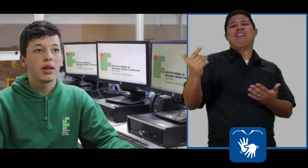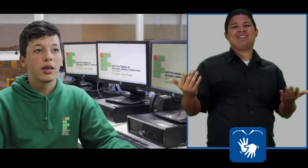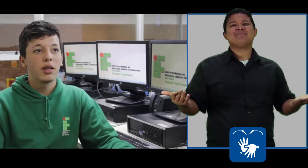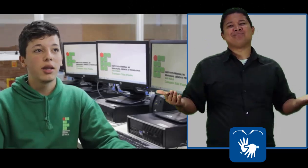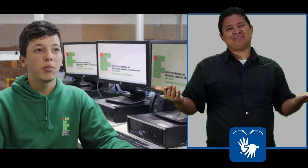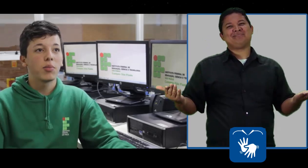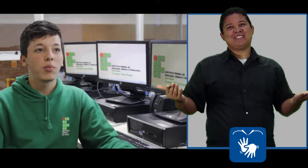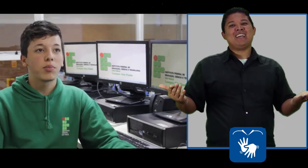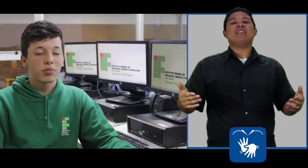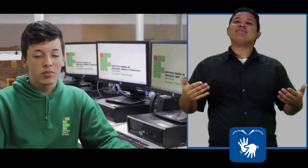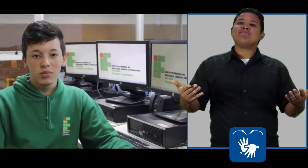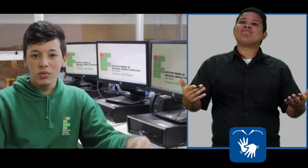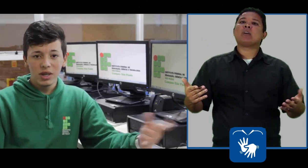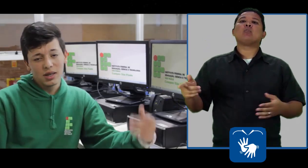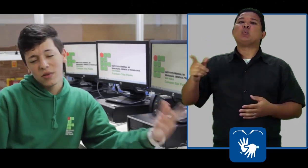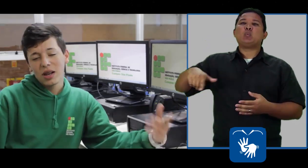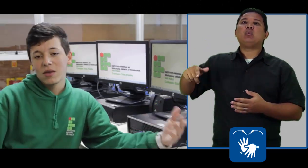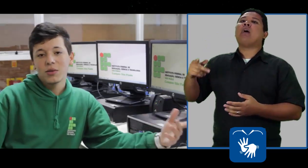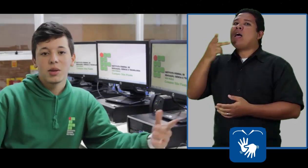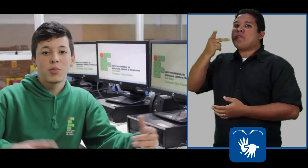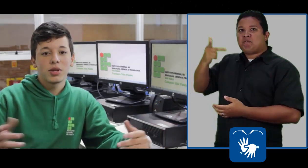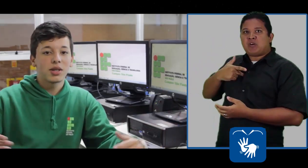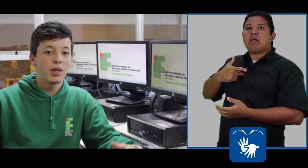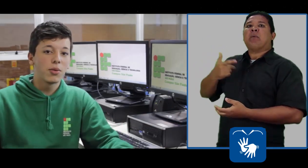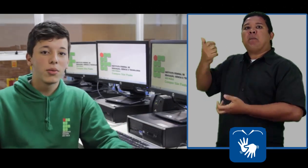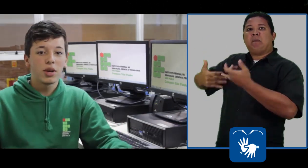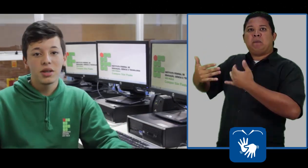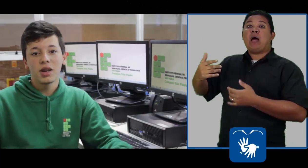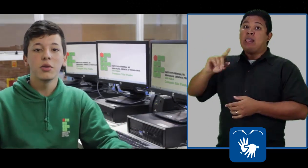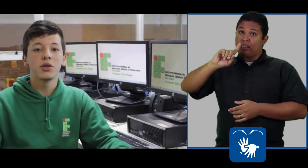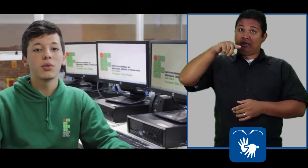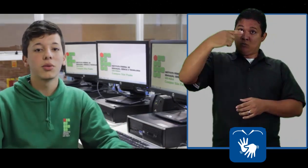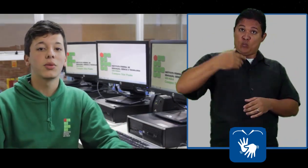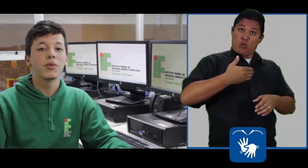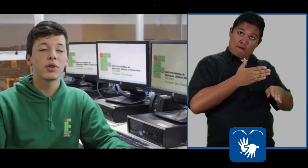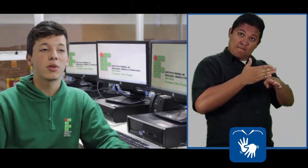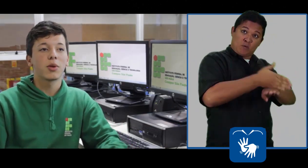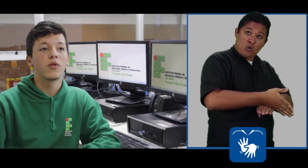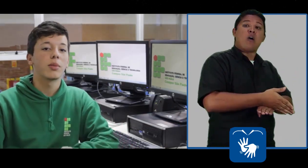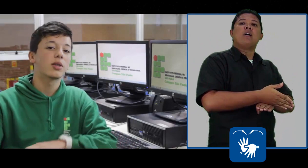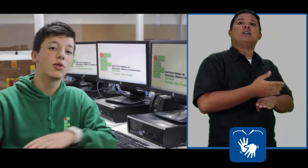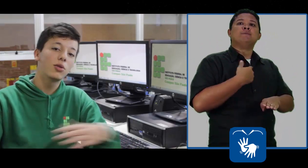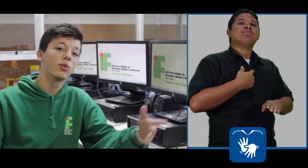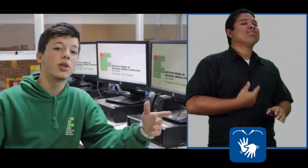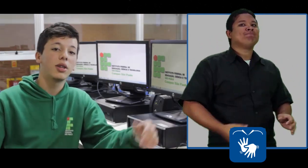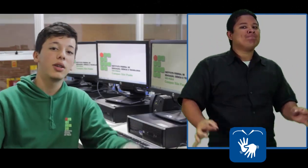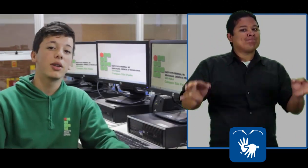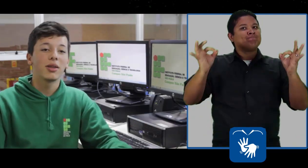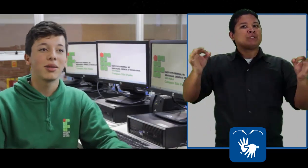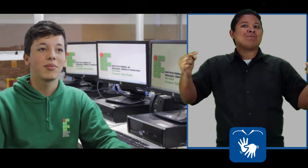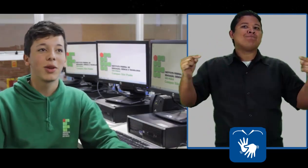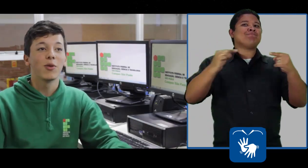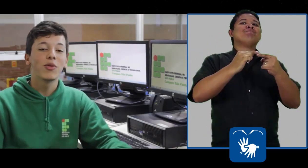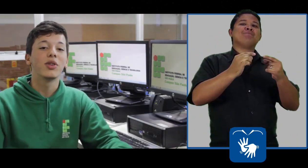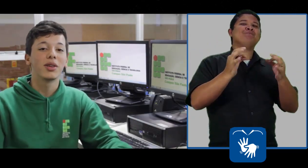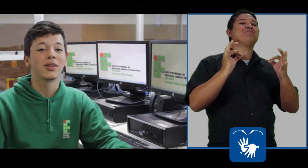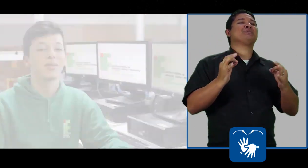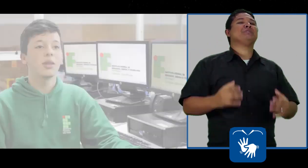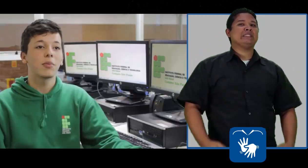E eles falavam, e depois que eu entrei no Instituto, foi só uma confirmação de tudo que eu ouvi. E depois